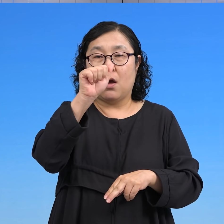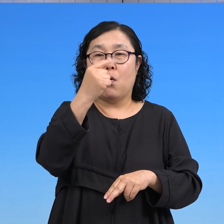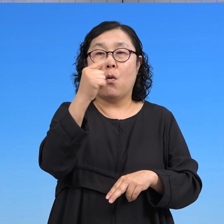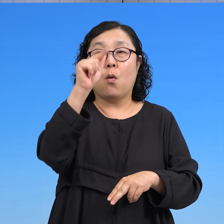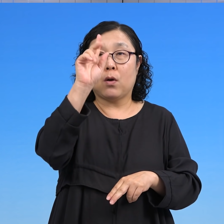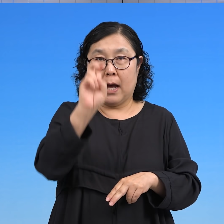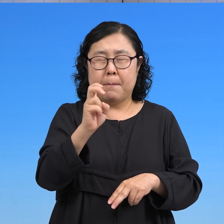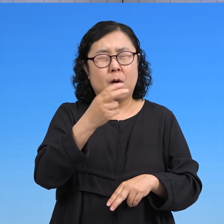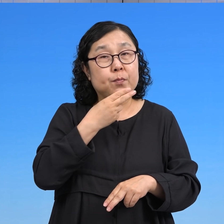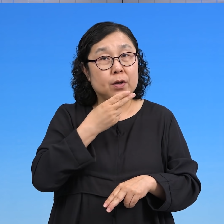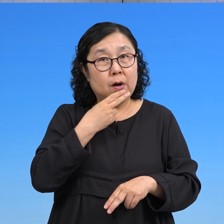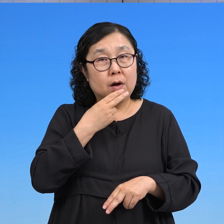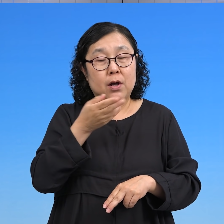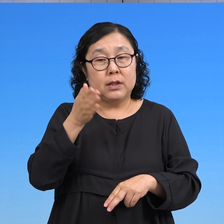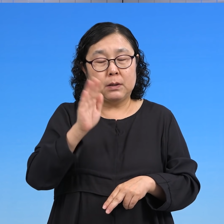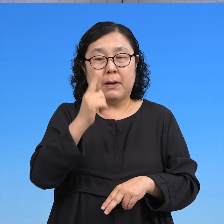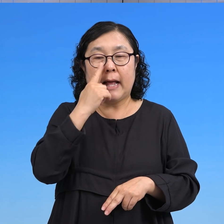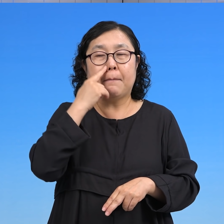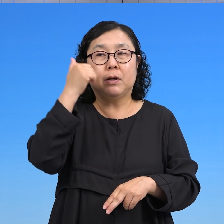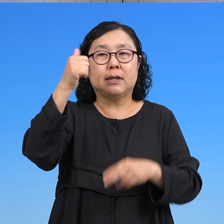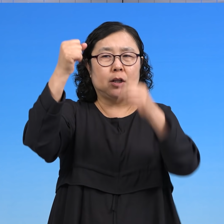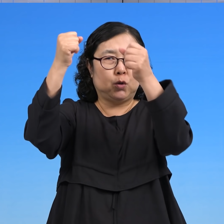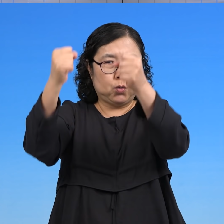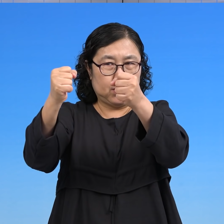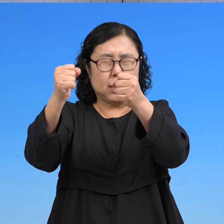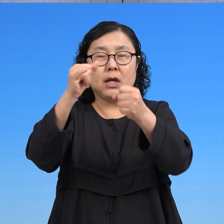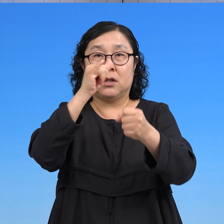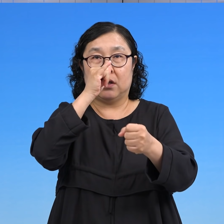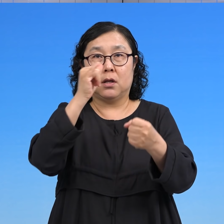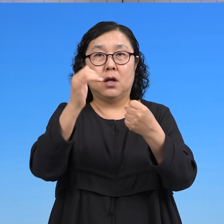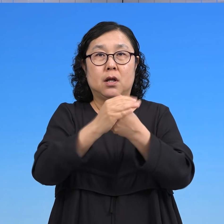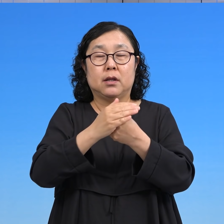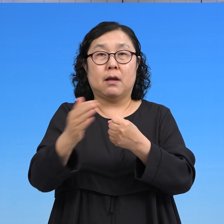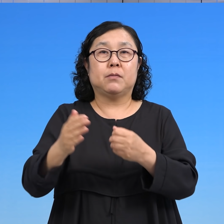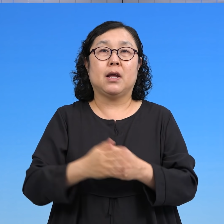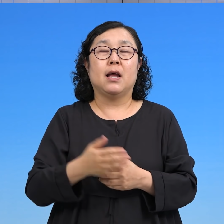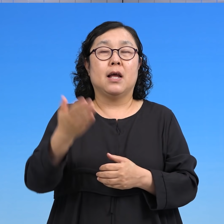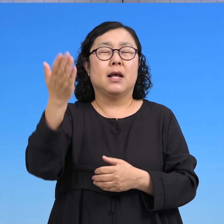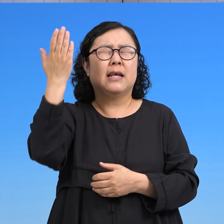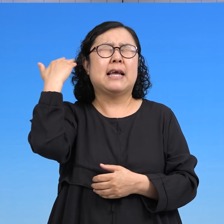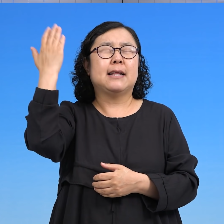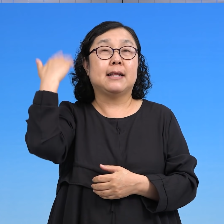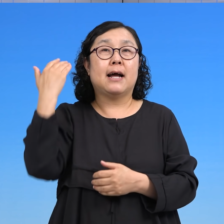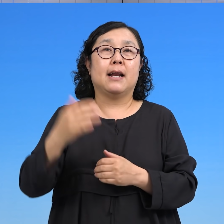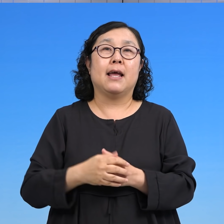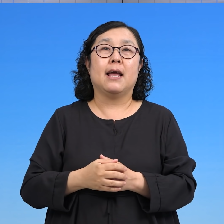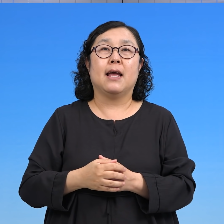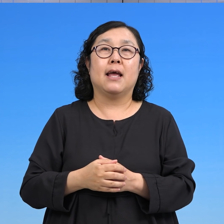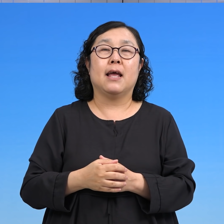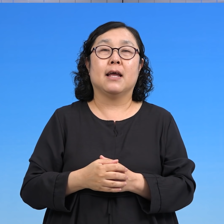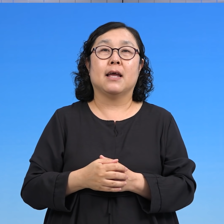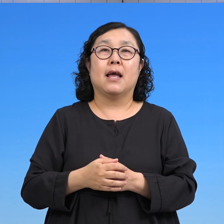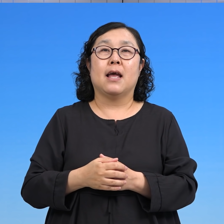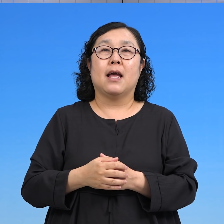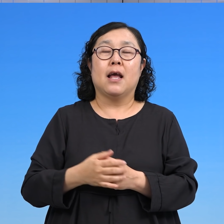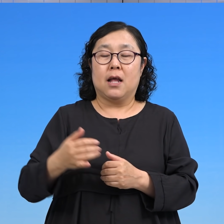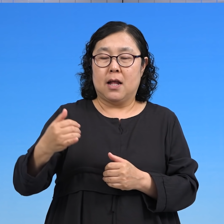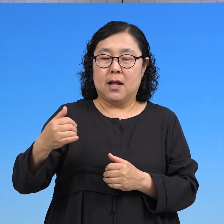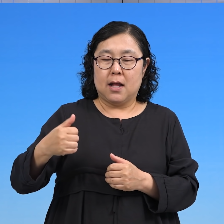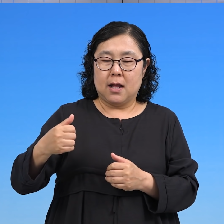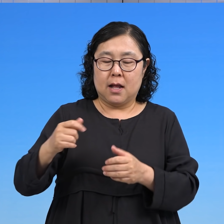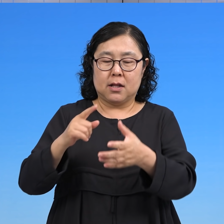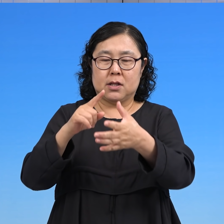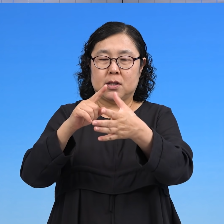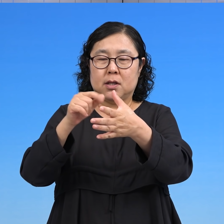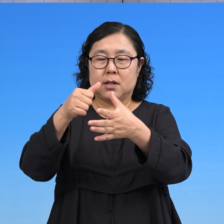불구하고 아버지라는 존재가 자리매김을 하고 있었기 때문에. 그래서 옛날에 저 건너방에서 큰아들하고 둘째 아들이 막